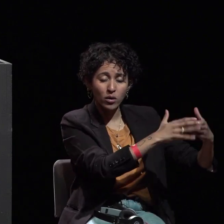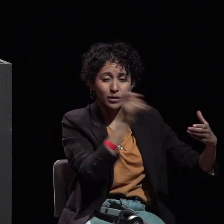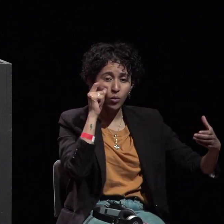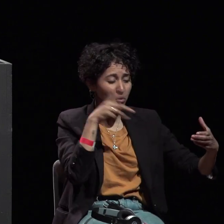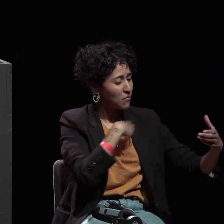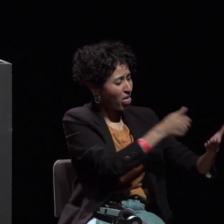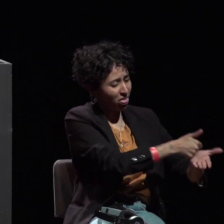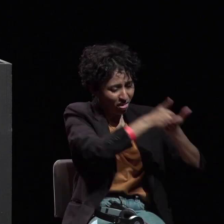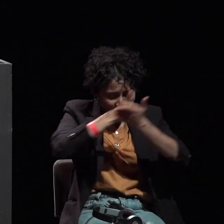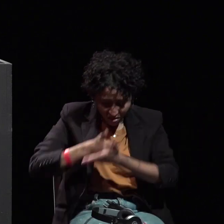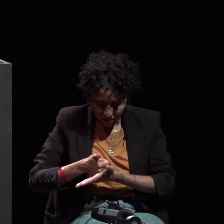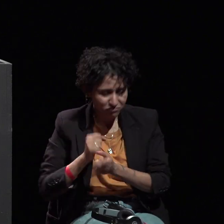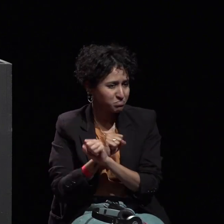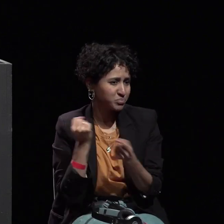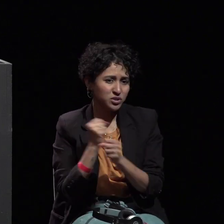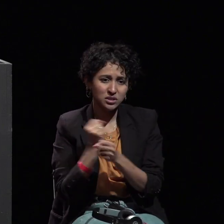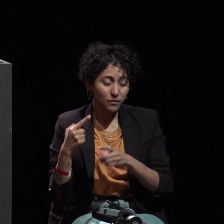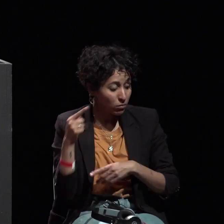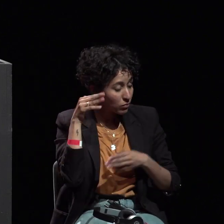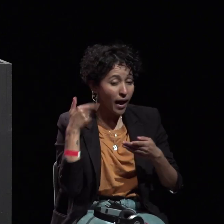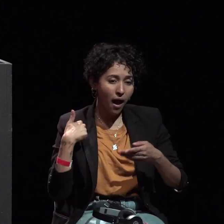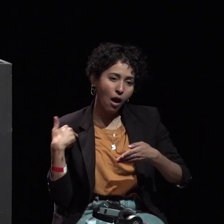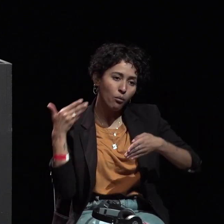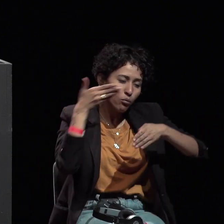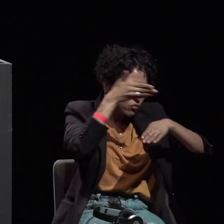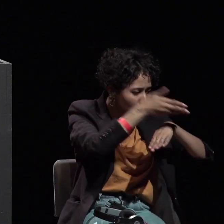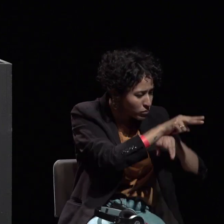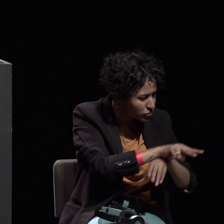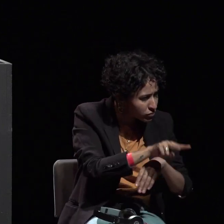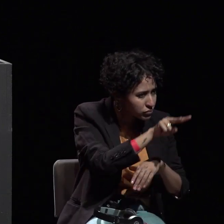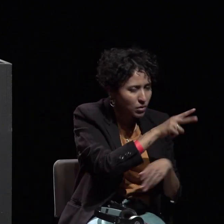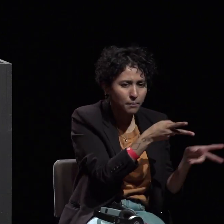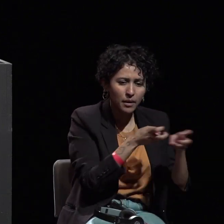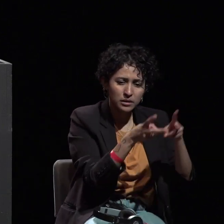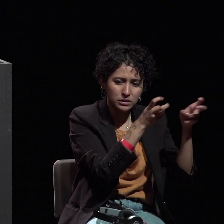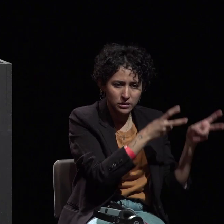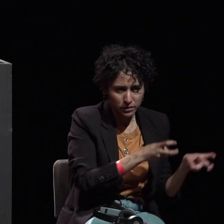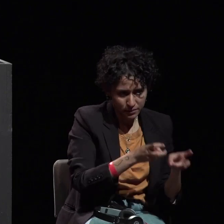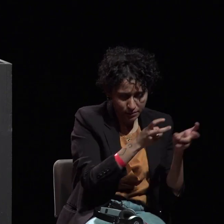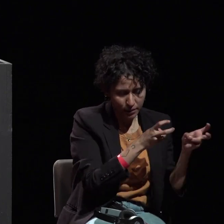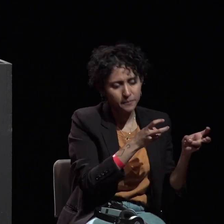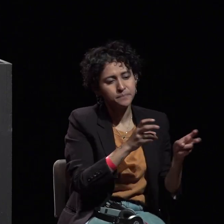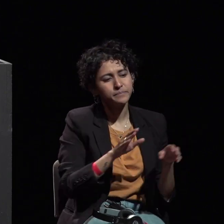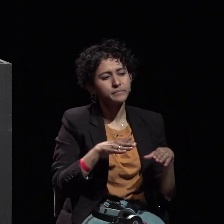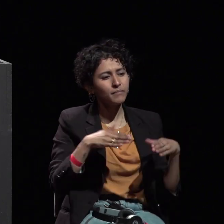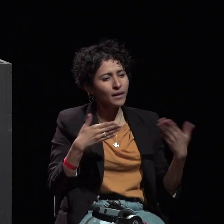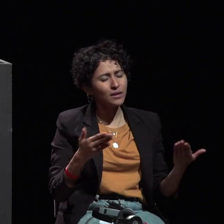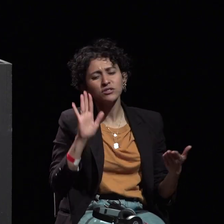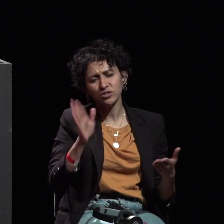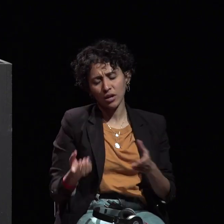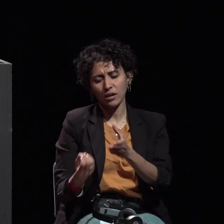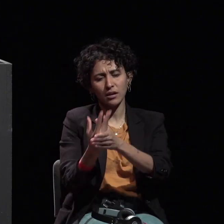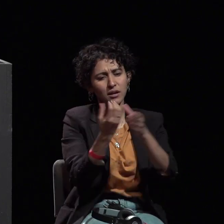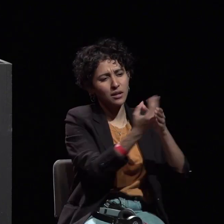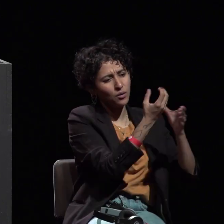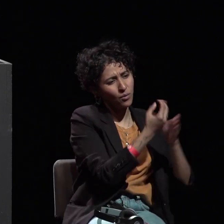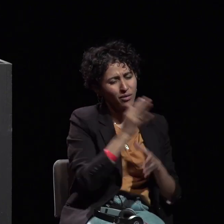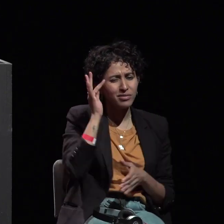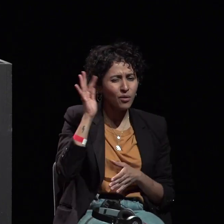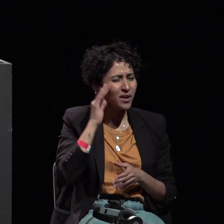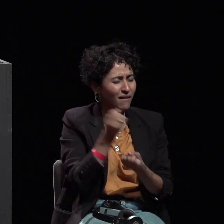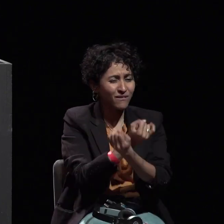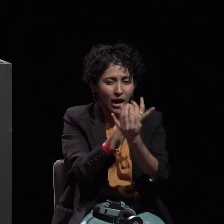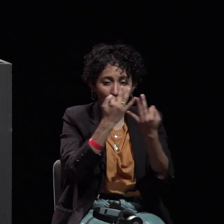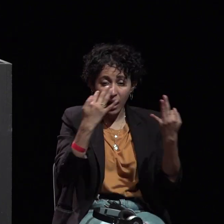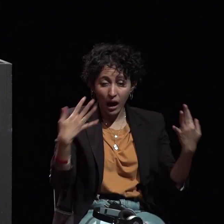justamente que produz espaço para as tais das teorias etnográficas, ou em outros termos, para uma multiplicidade de teorias concorrentes com as modernas e não